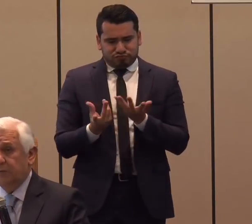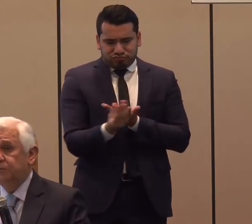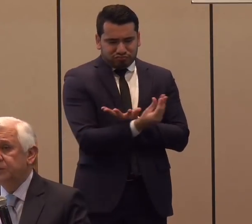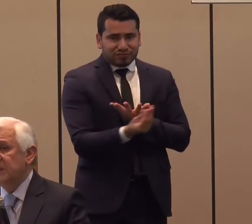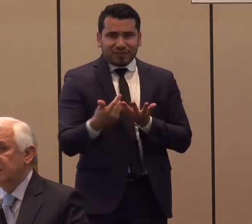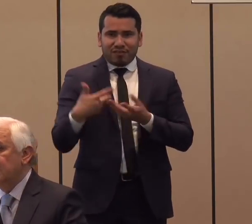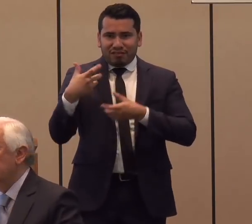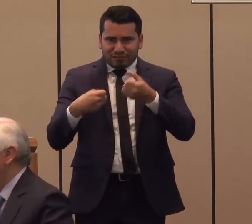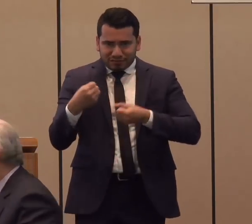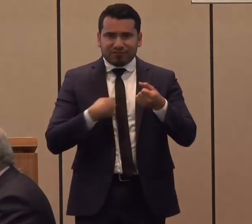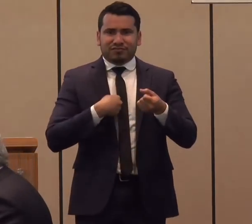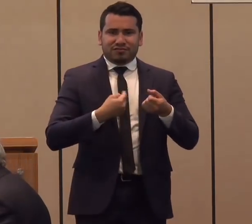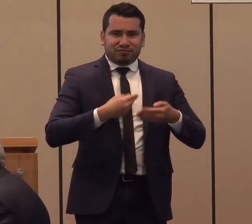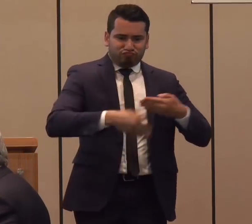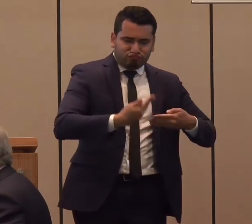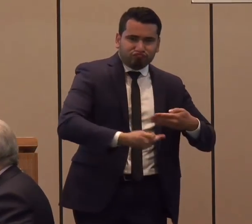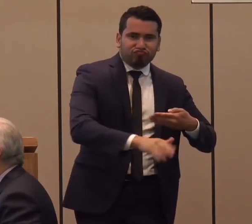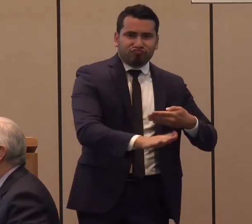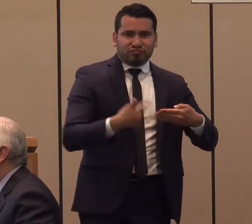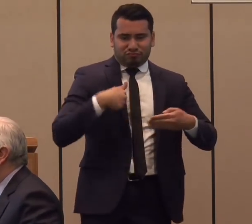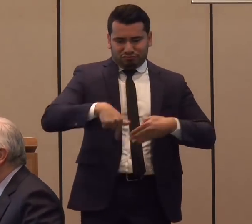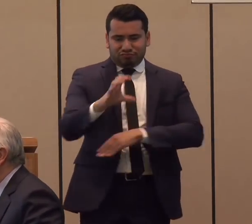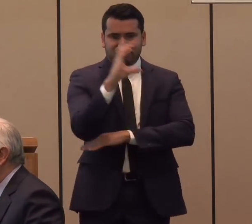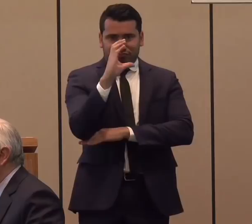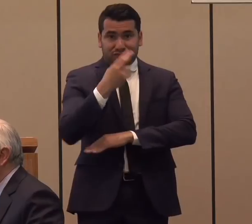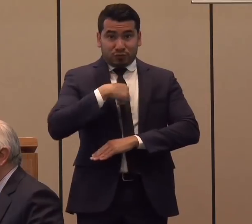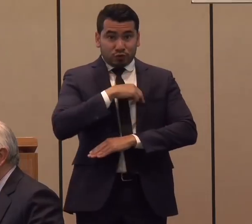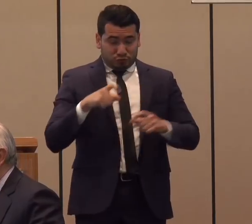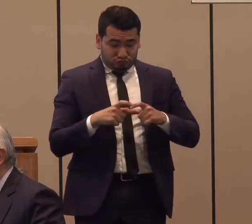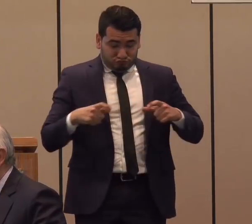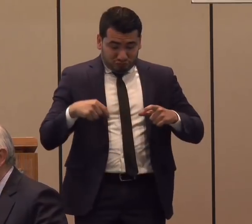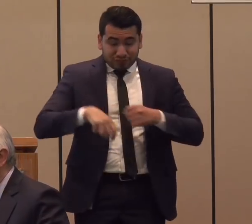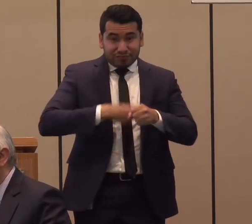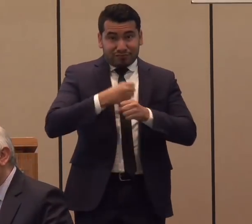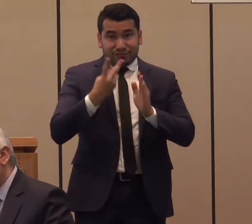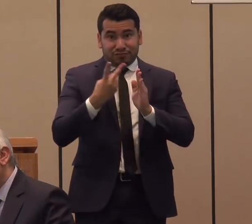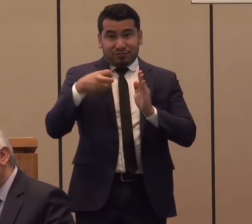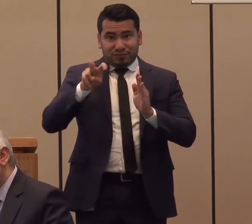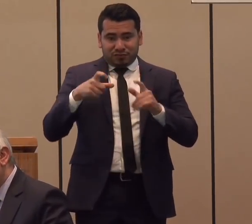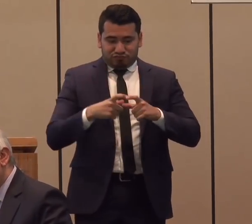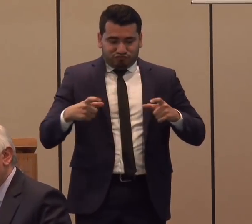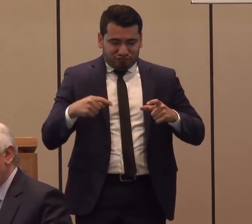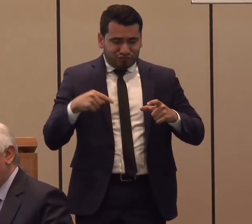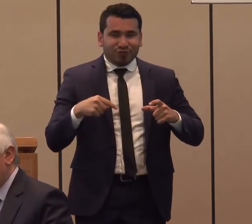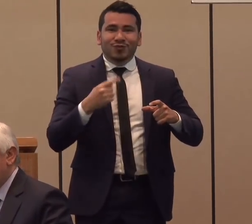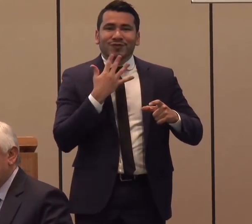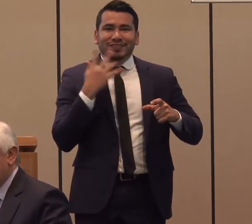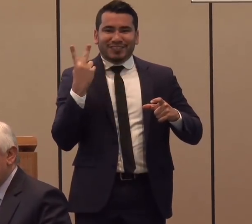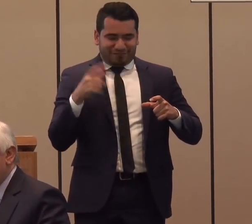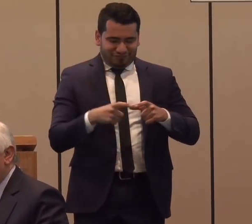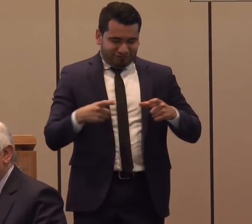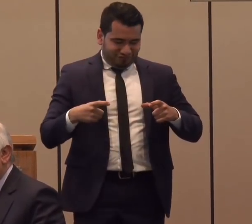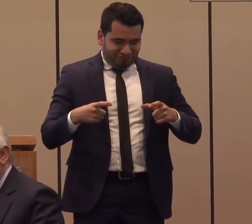colombiano emitimos este año un bono verde que fue rapado en el mercado